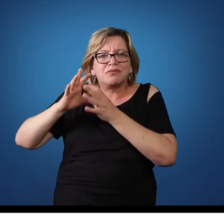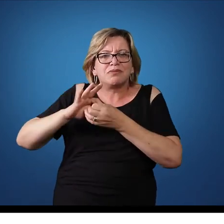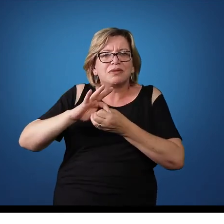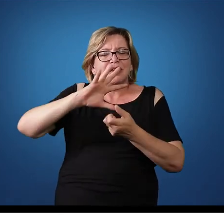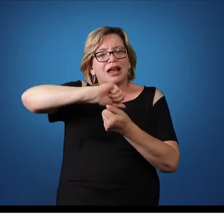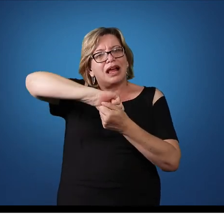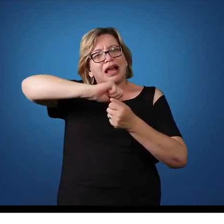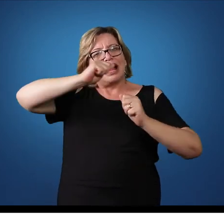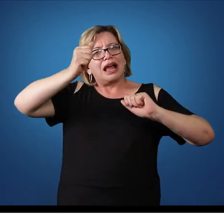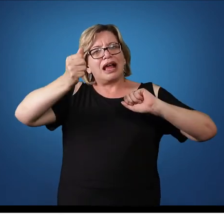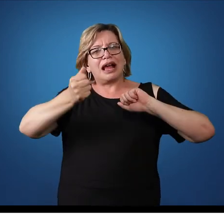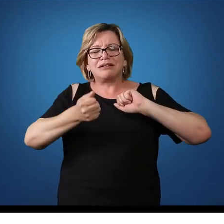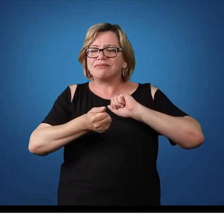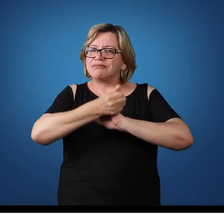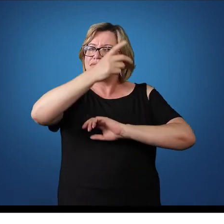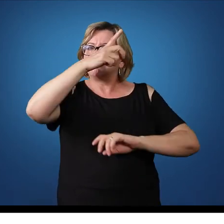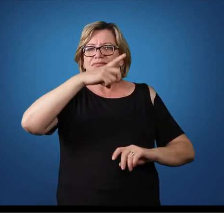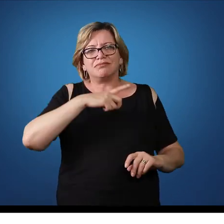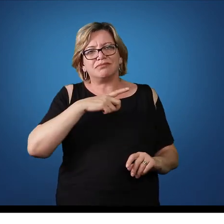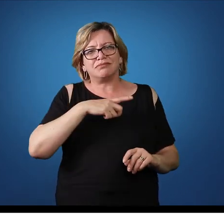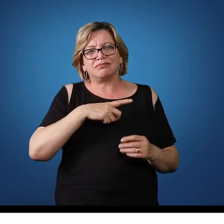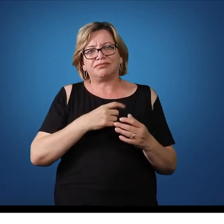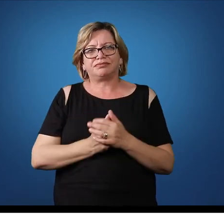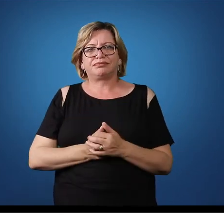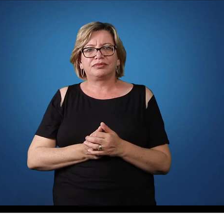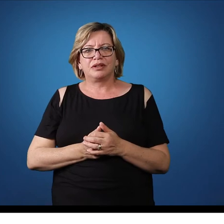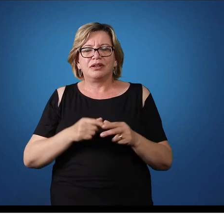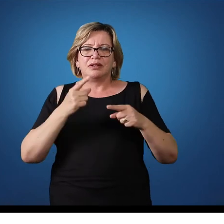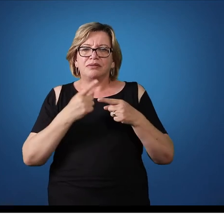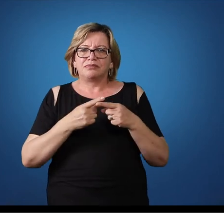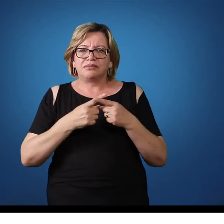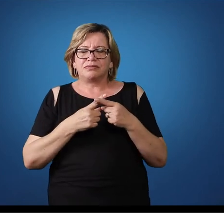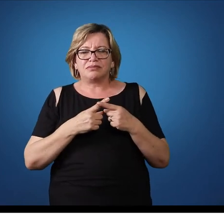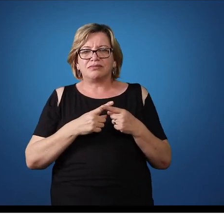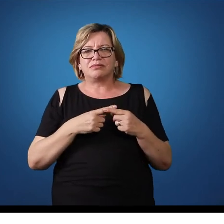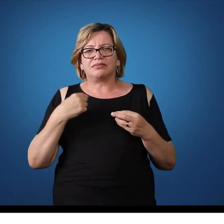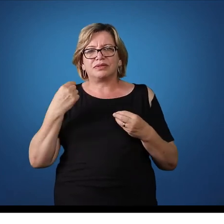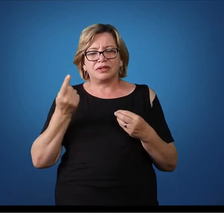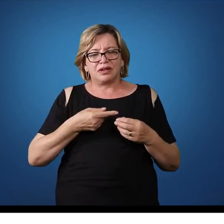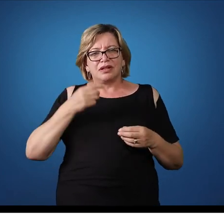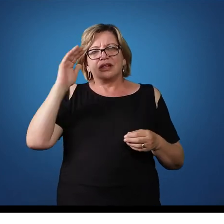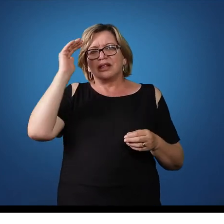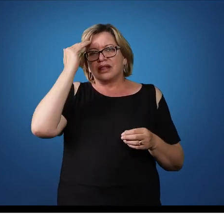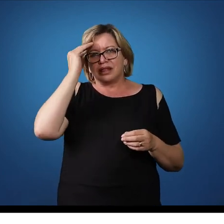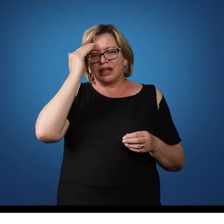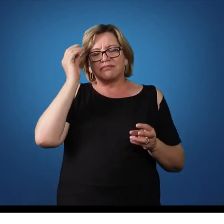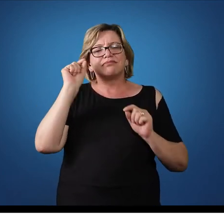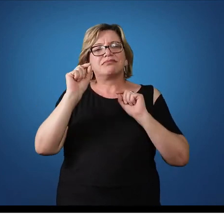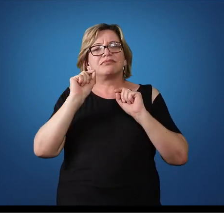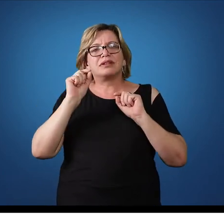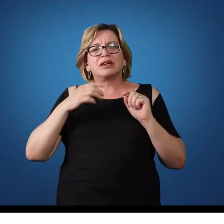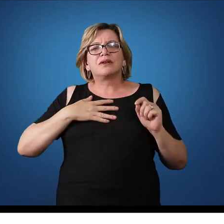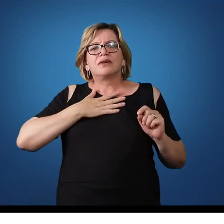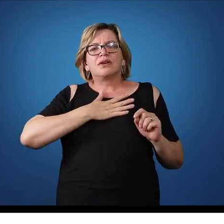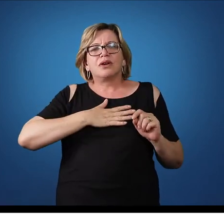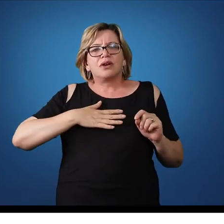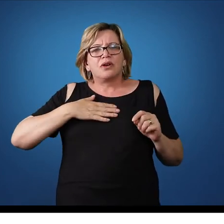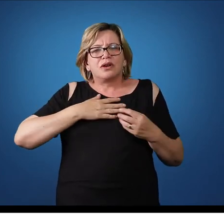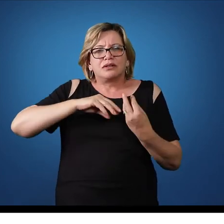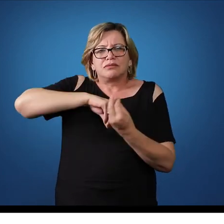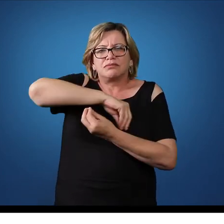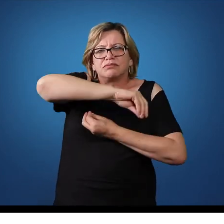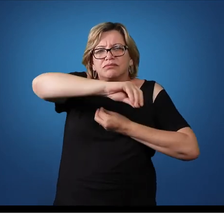naquilo, no qual aquilo lá se desenvolveu. Porque, vejam só, Sabem quem é que gosta muito de